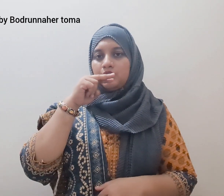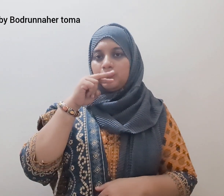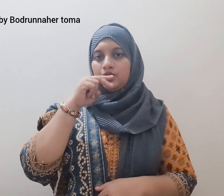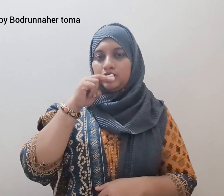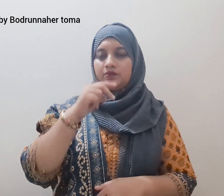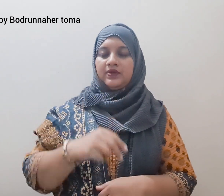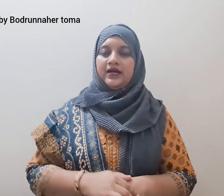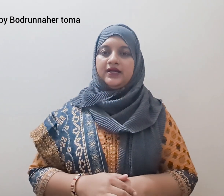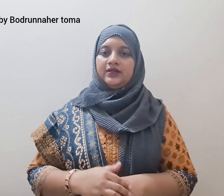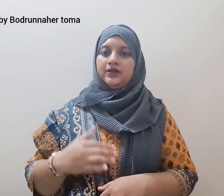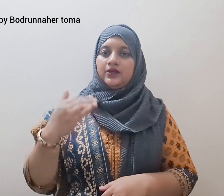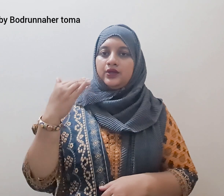বুধবার,